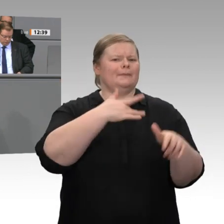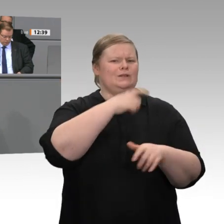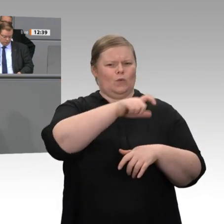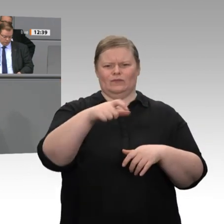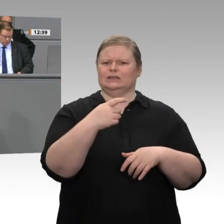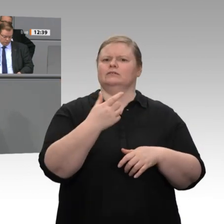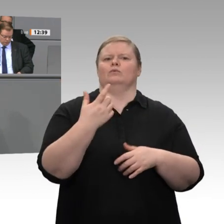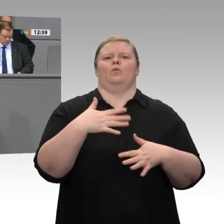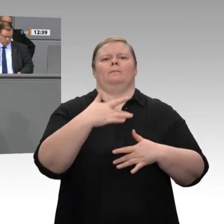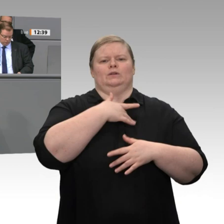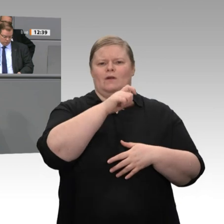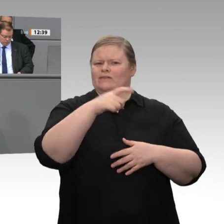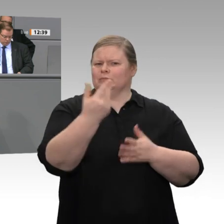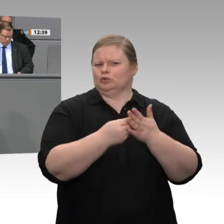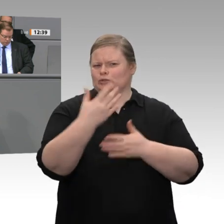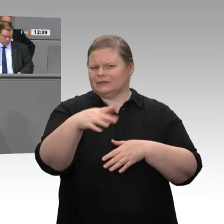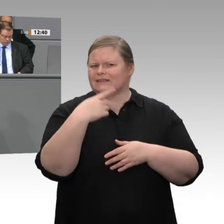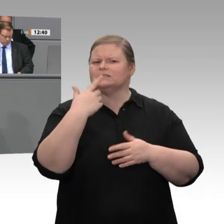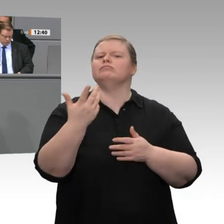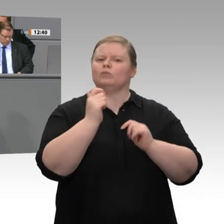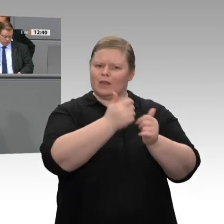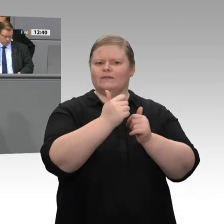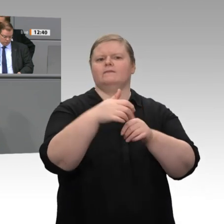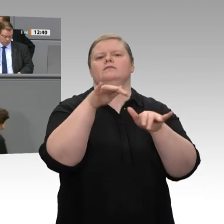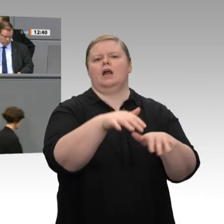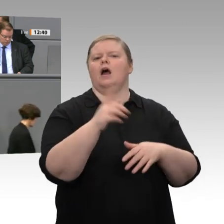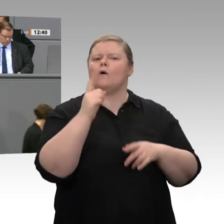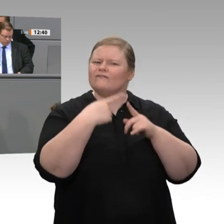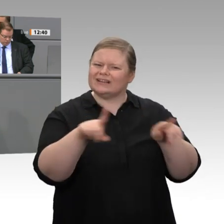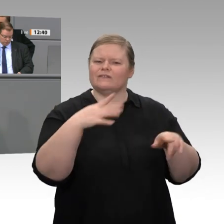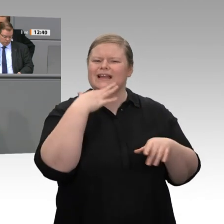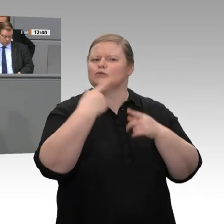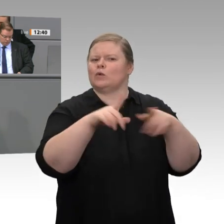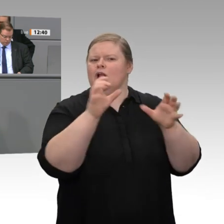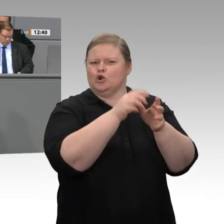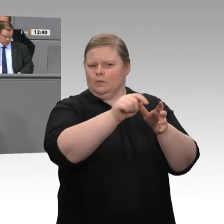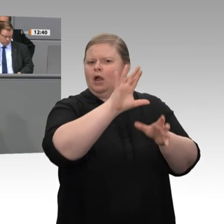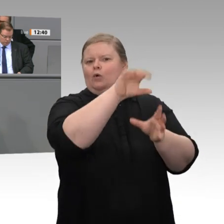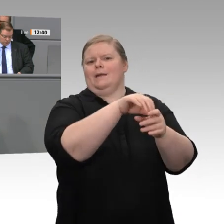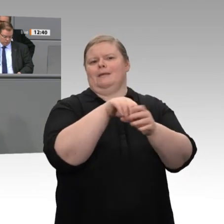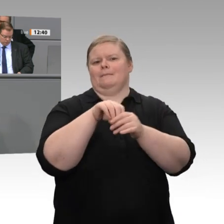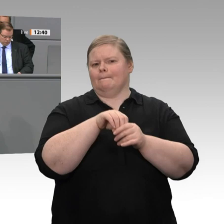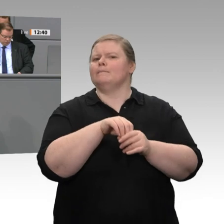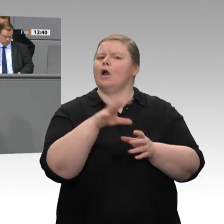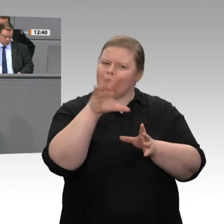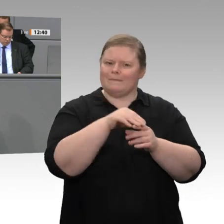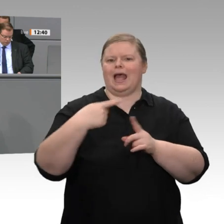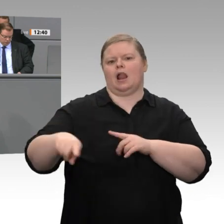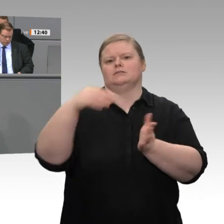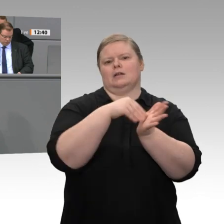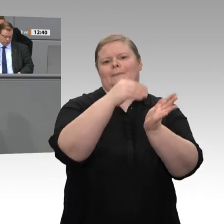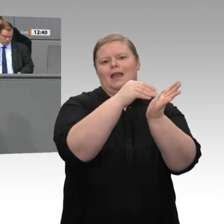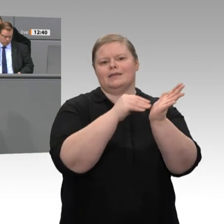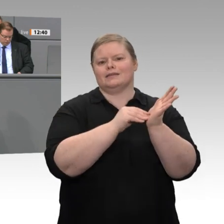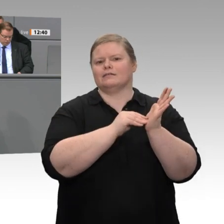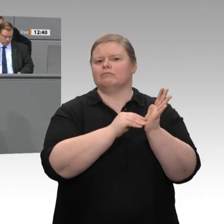Erlassen erfasst. Und mit diesen Erlassen haben wir auf dem verwaltungsrechtlichen Wege erstens jetzt viel schneller handeln können.